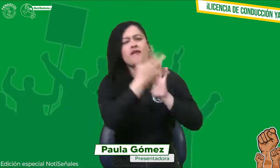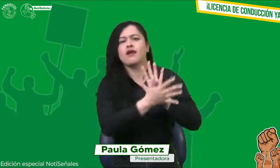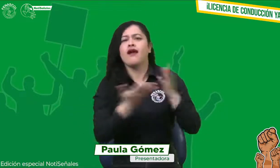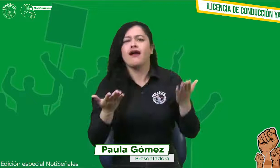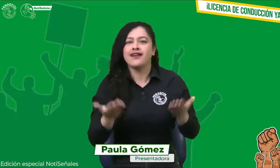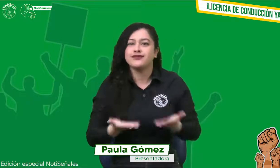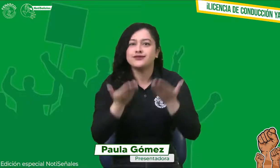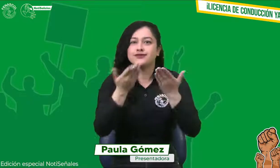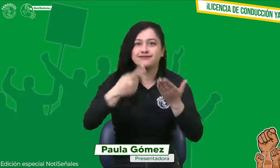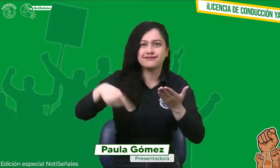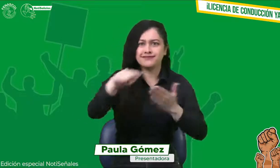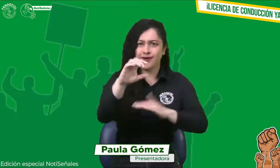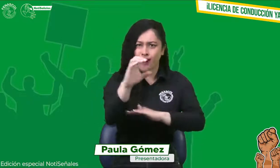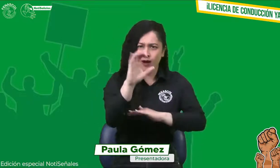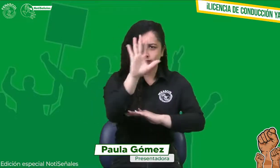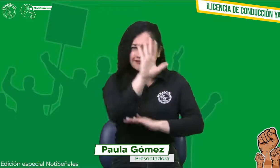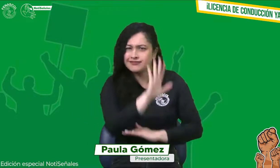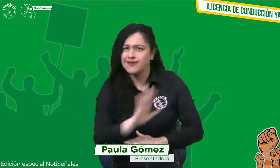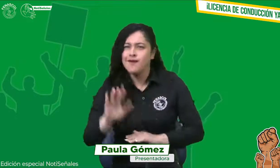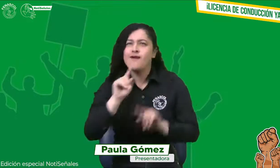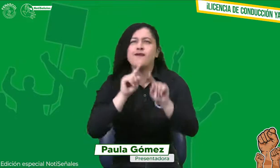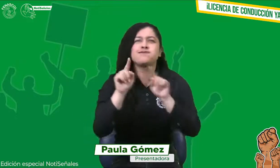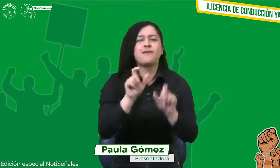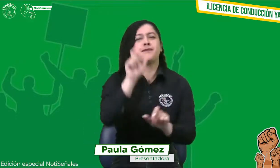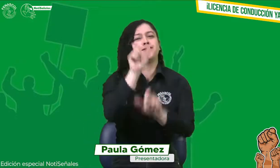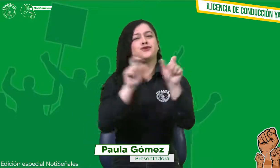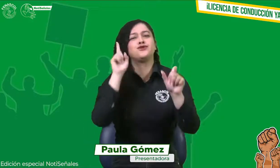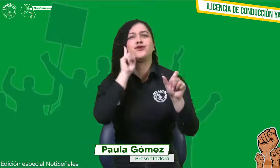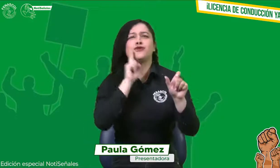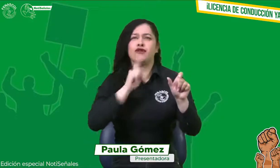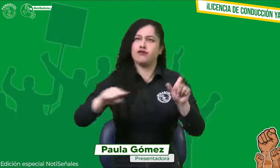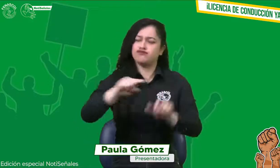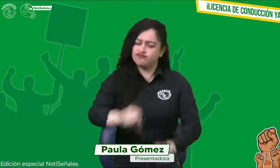Notiseñales, bienvenidos. Hoy en Notiseñales,